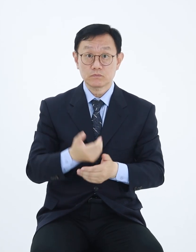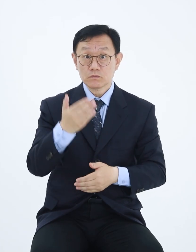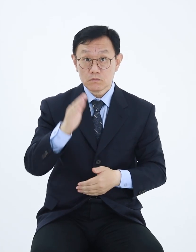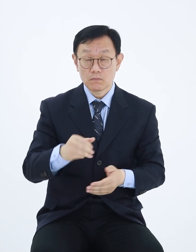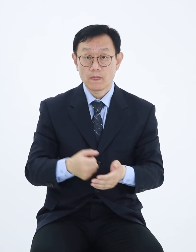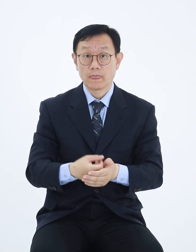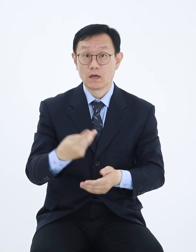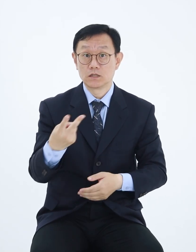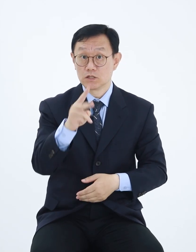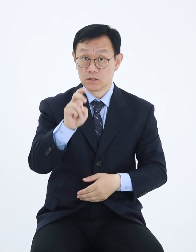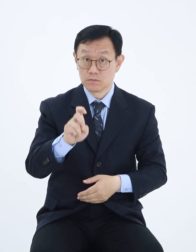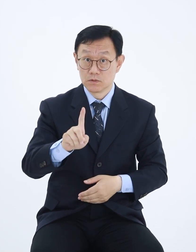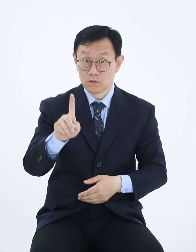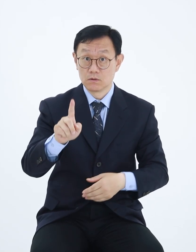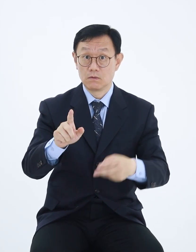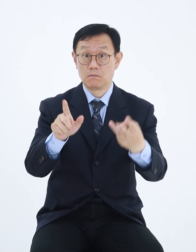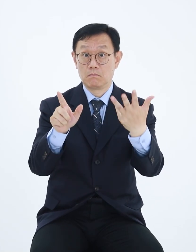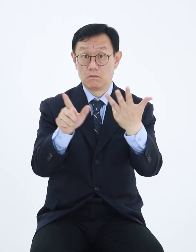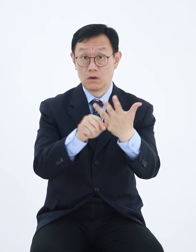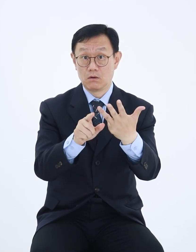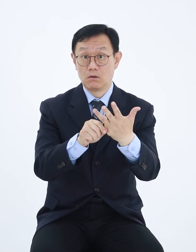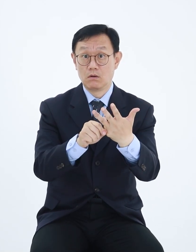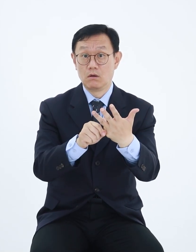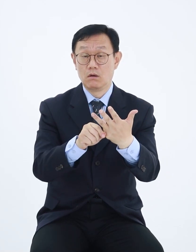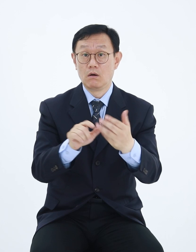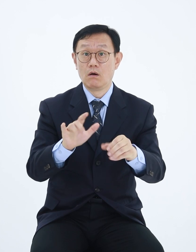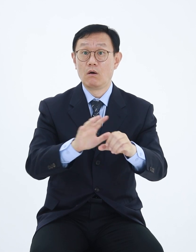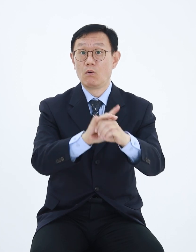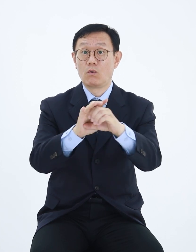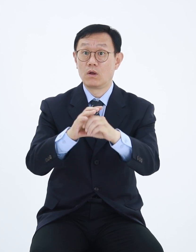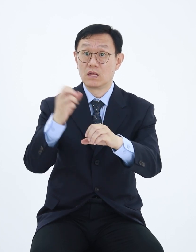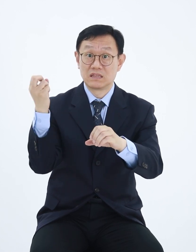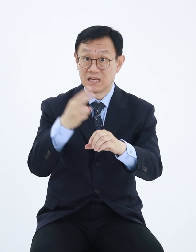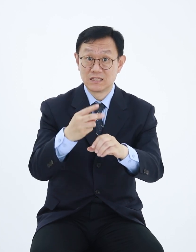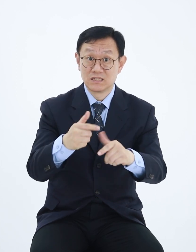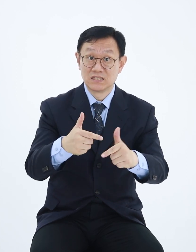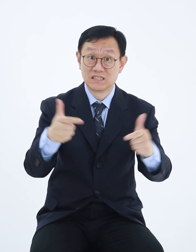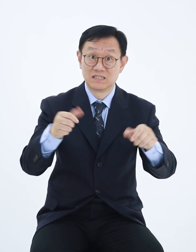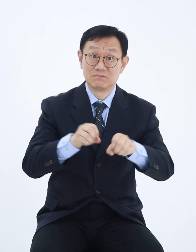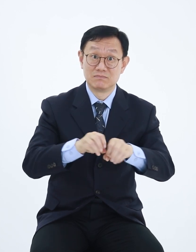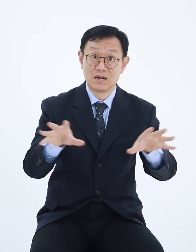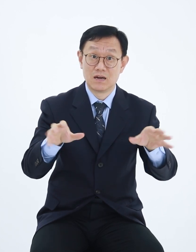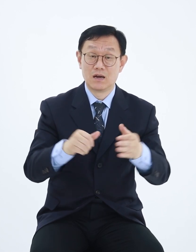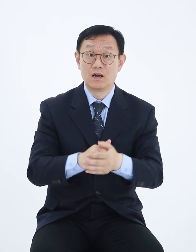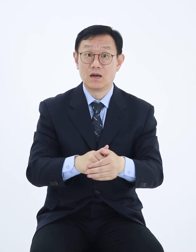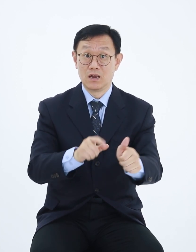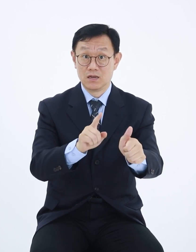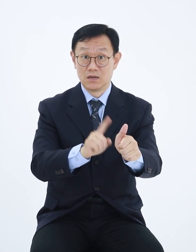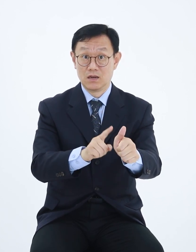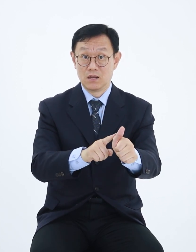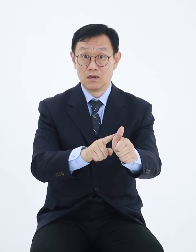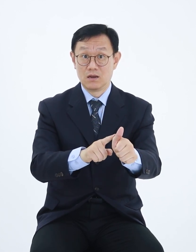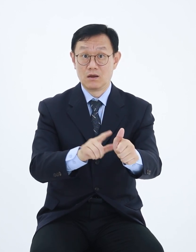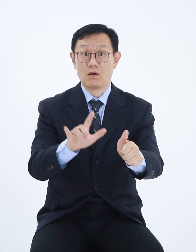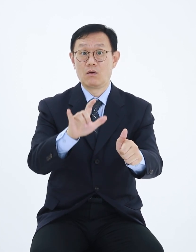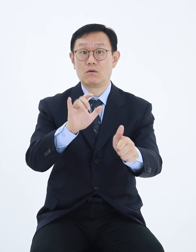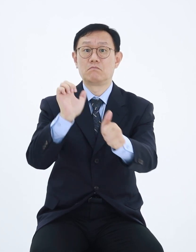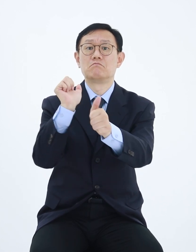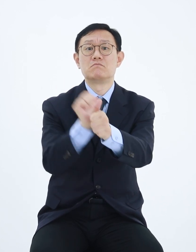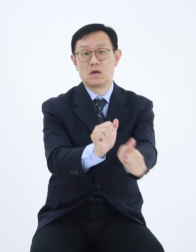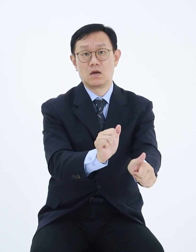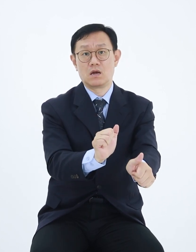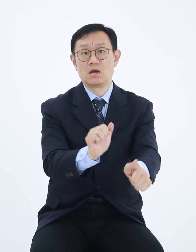그런데 2021년 8월 소강 상태였던 코로나19가 다시 유행하면서 K씨 또한 코로나19에